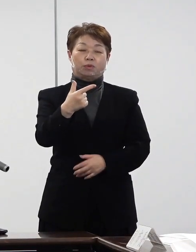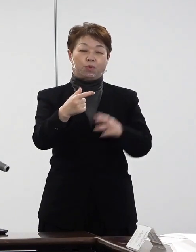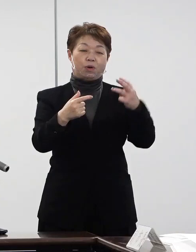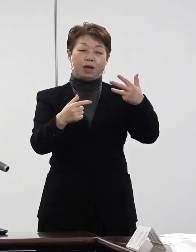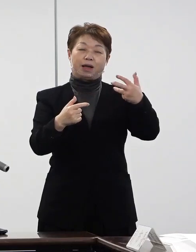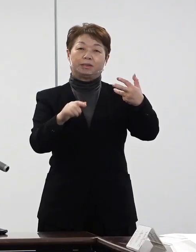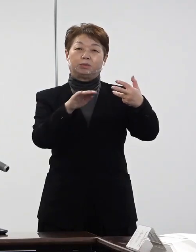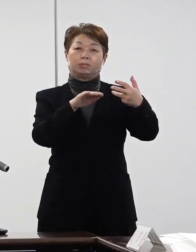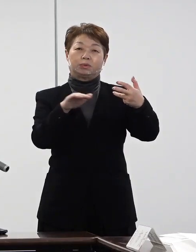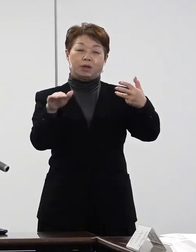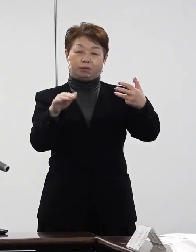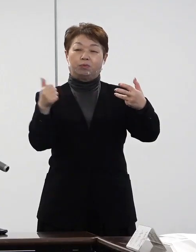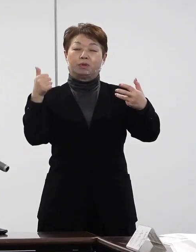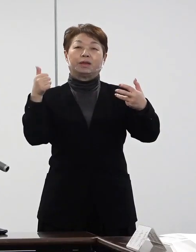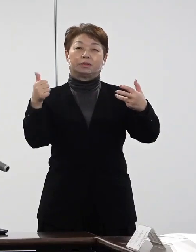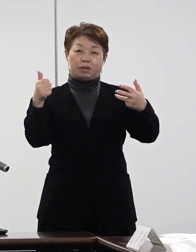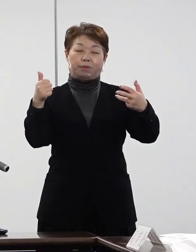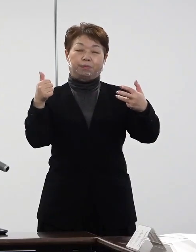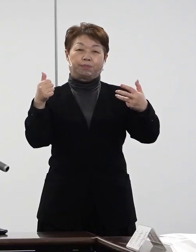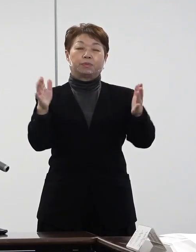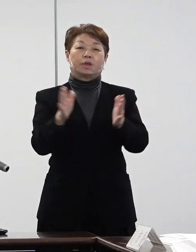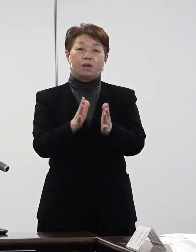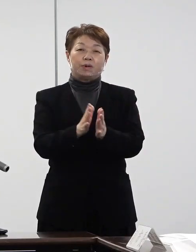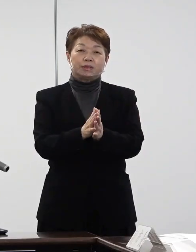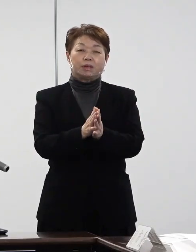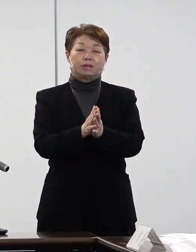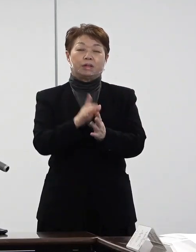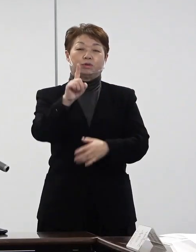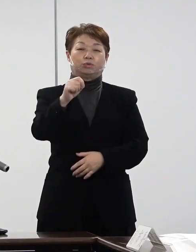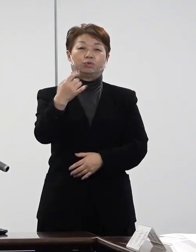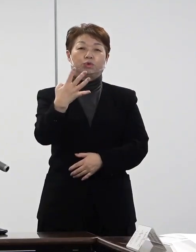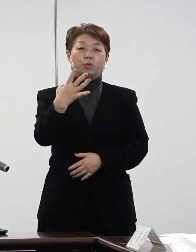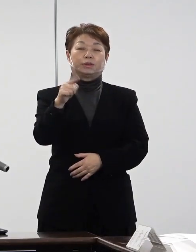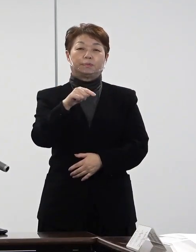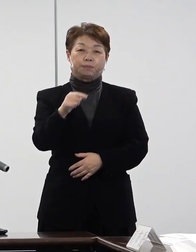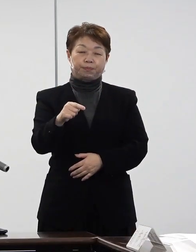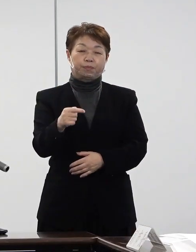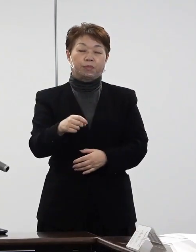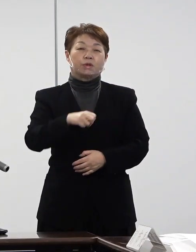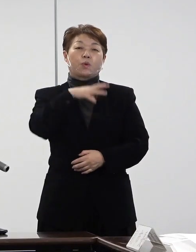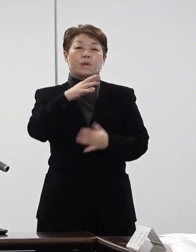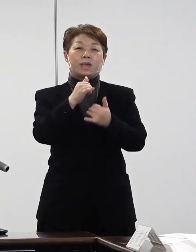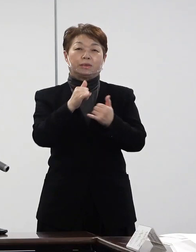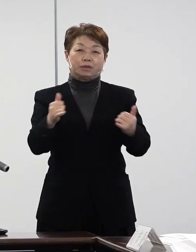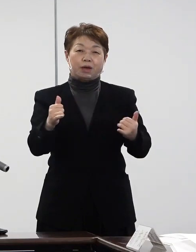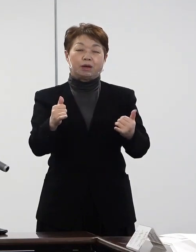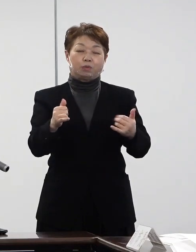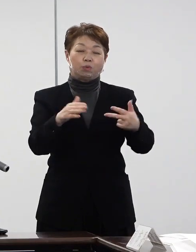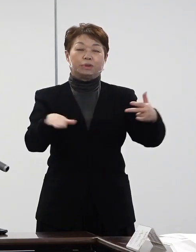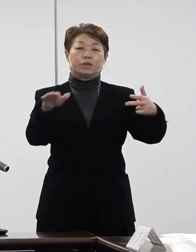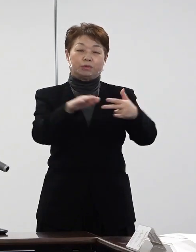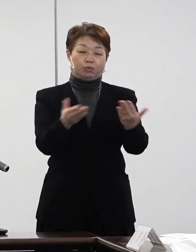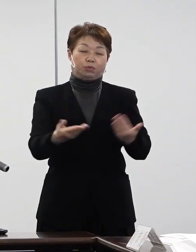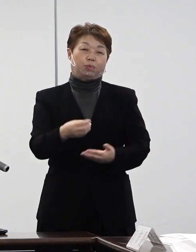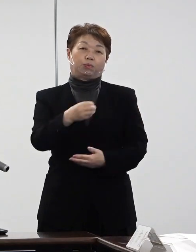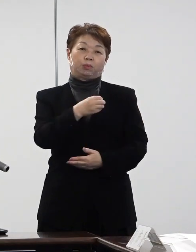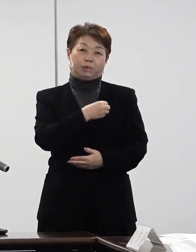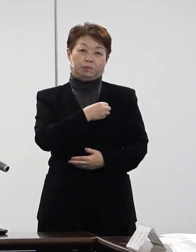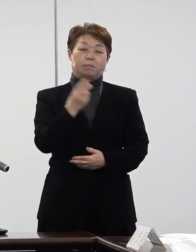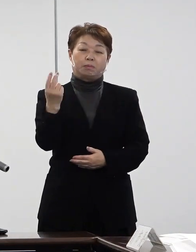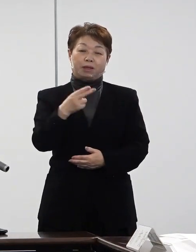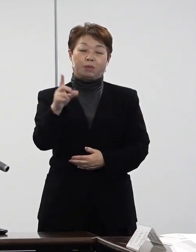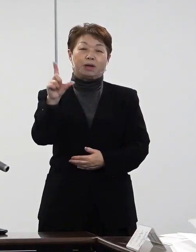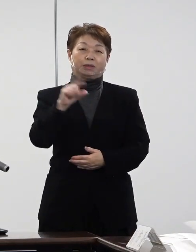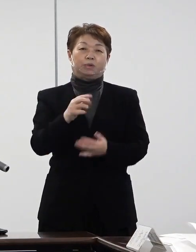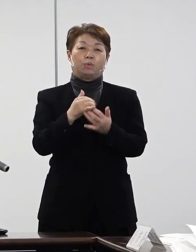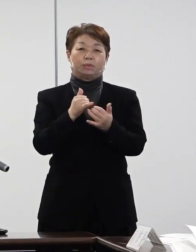80代以上男性、合わせて14名が同一の高齢者施設の職員または利用者